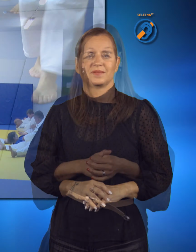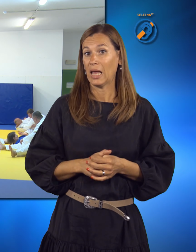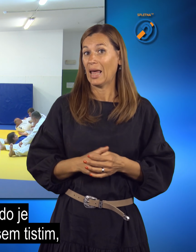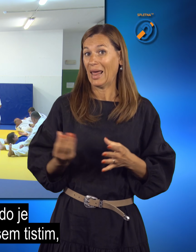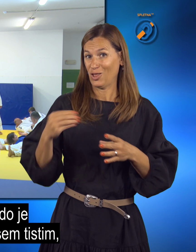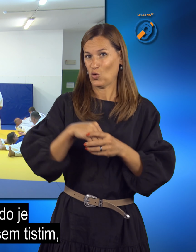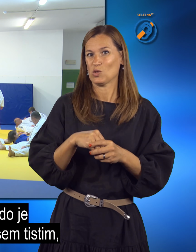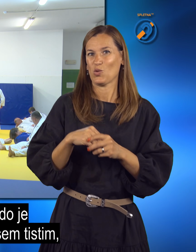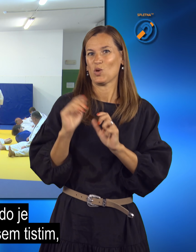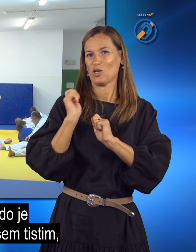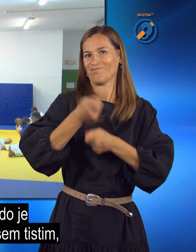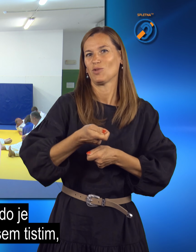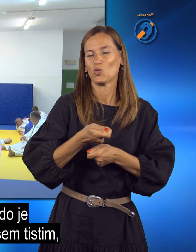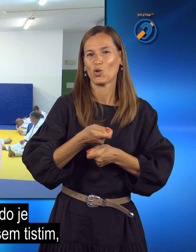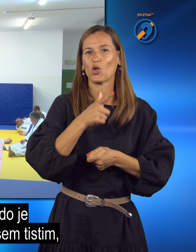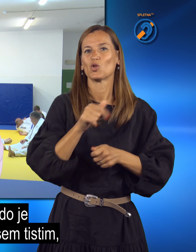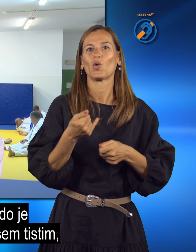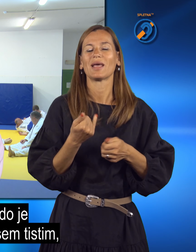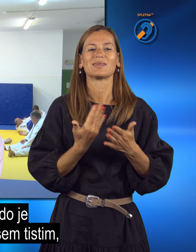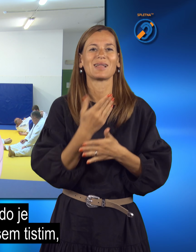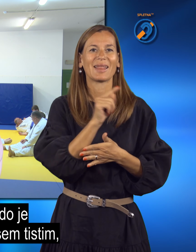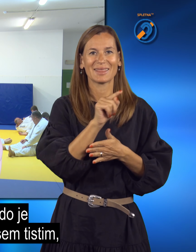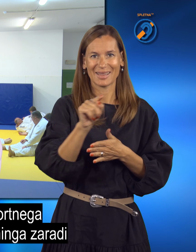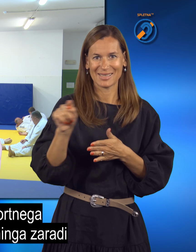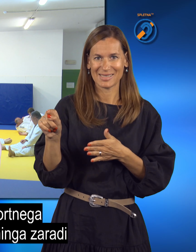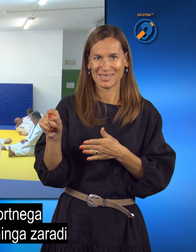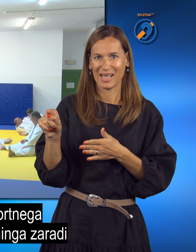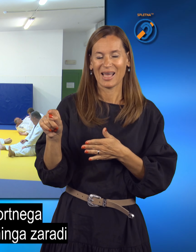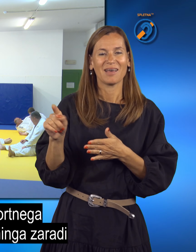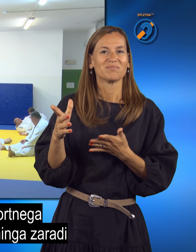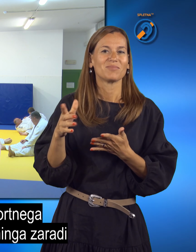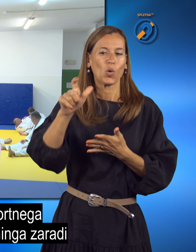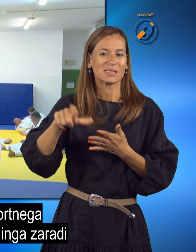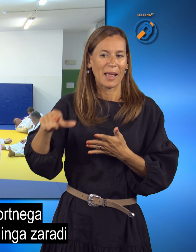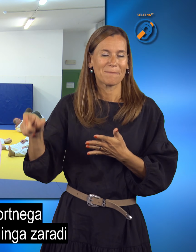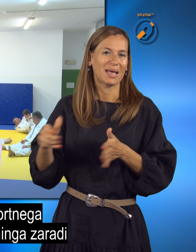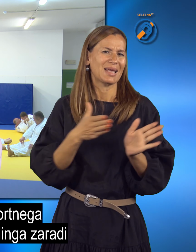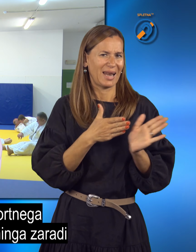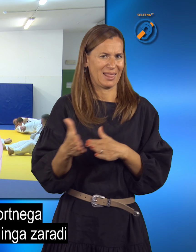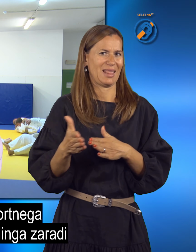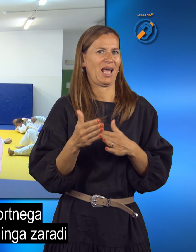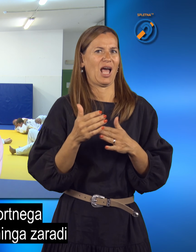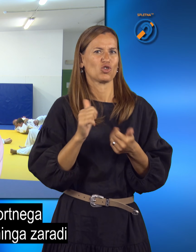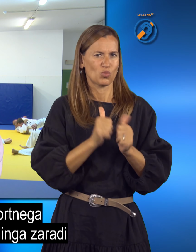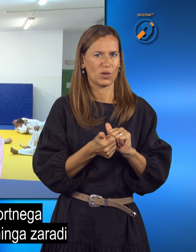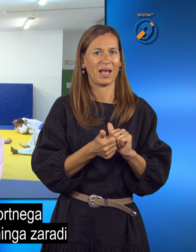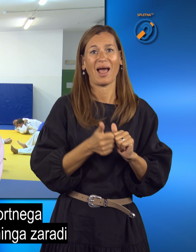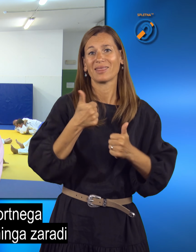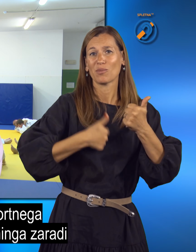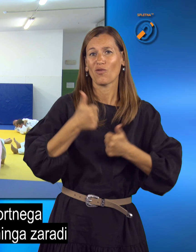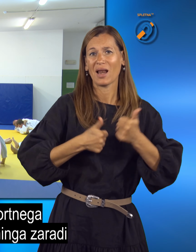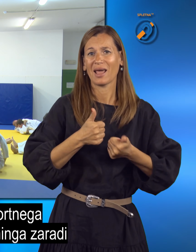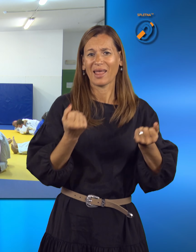pripravah. Inkluzivni judo je namenjen predvsem tistim, ki bi rekel nekega rednega športnega, tekmovalnega